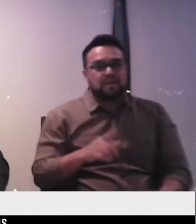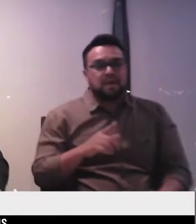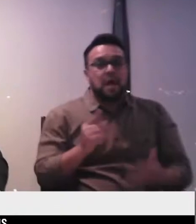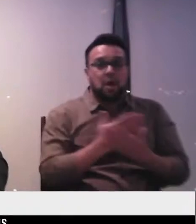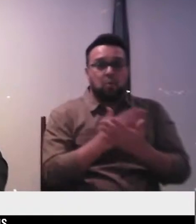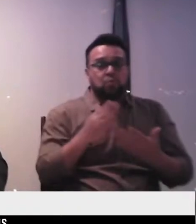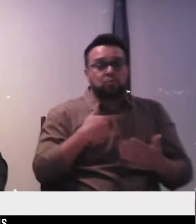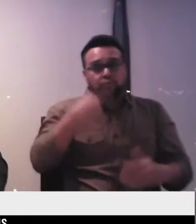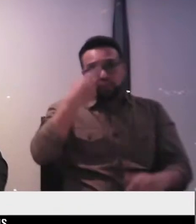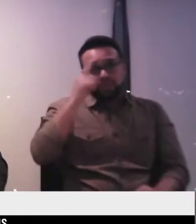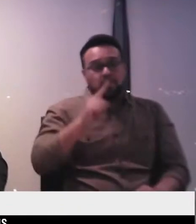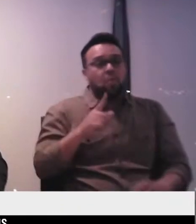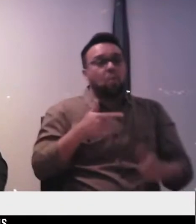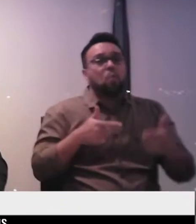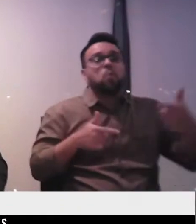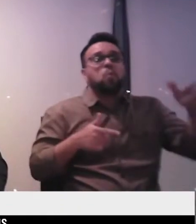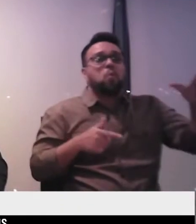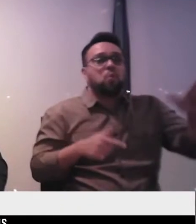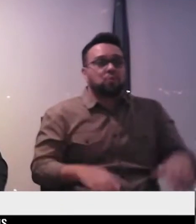O outro Fundu aqui.